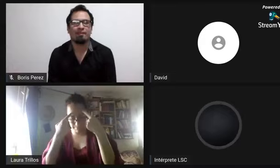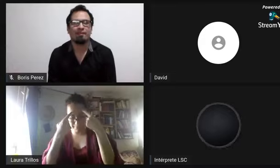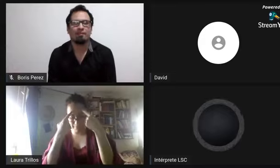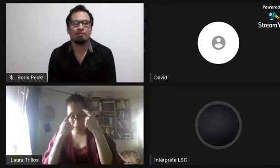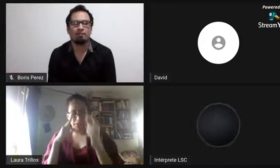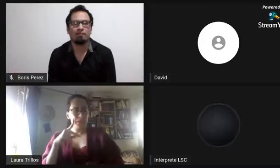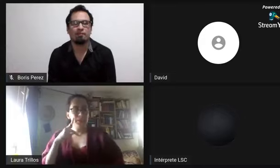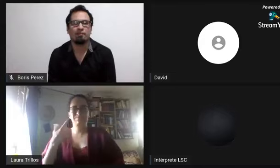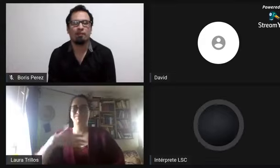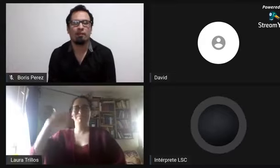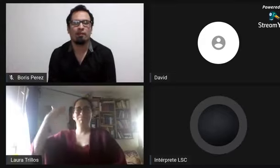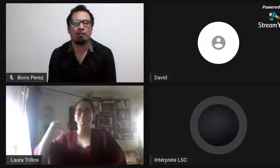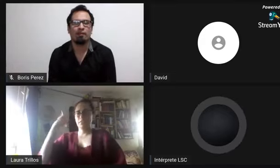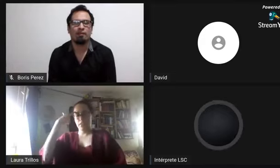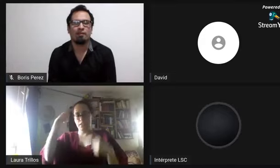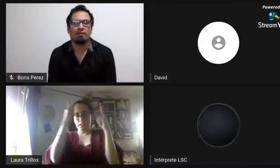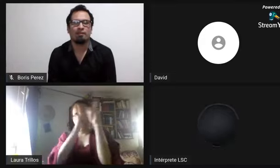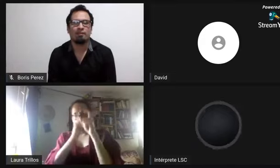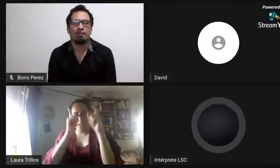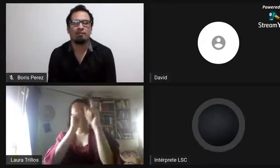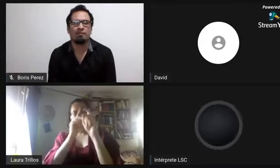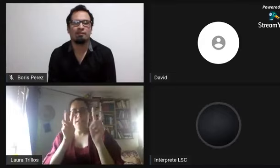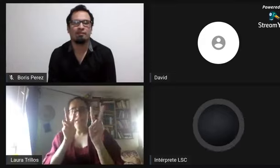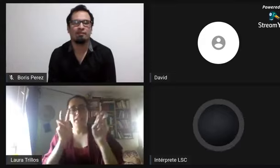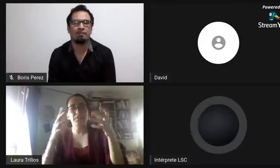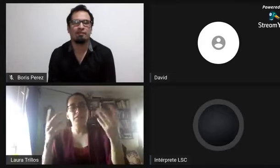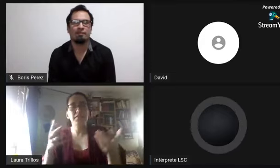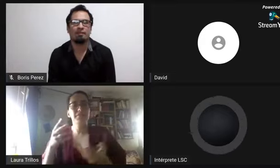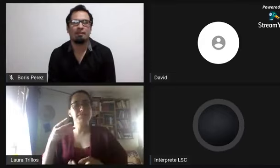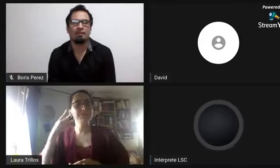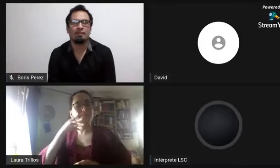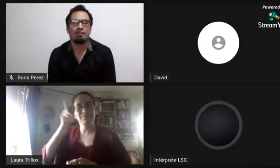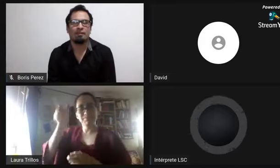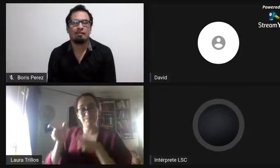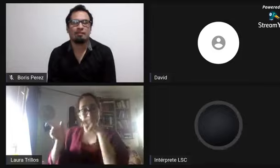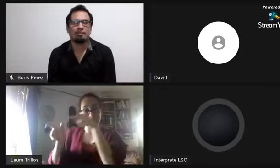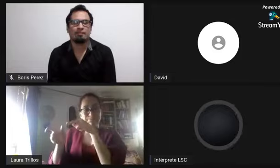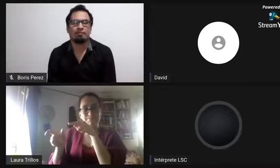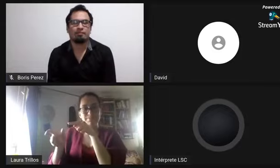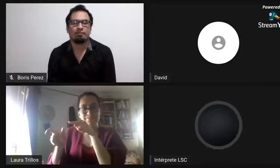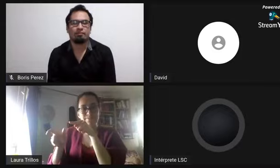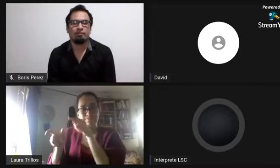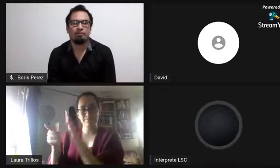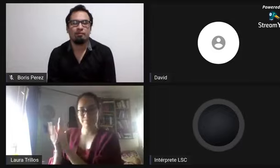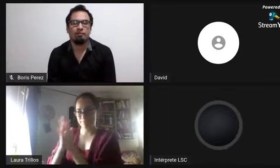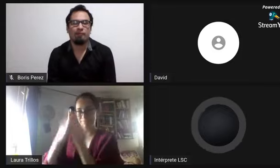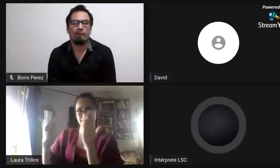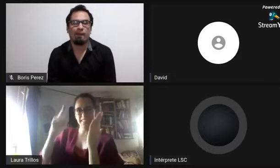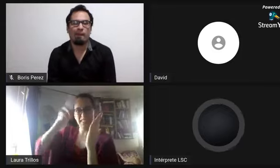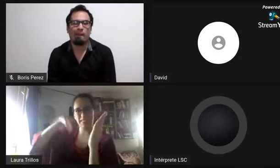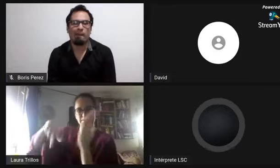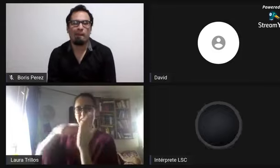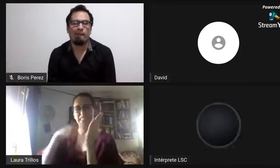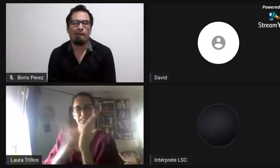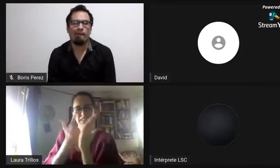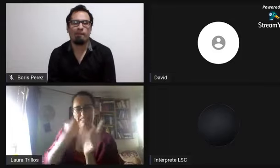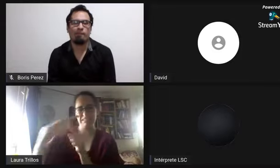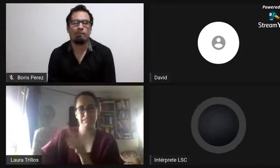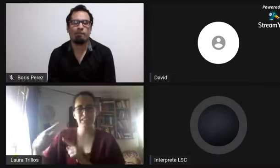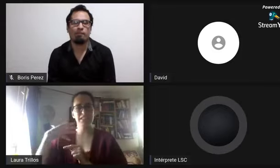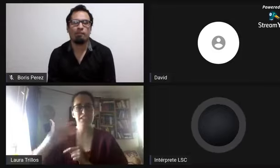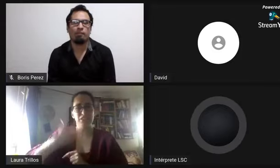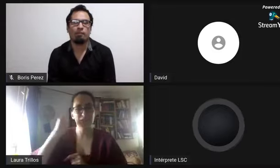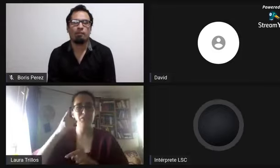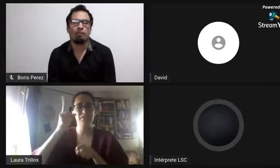me presentó, pero recuerdo que durante mucho tiempo estuve pensando acerca de este tema